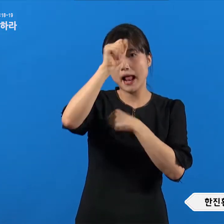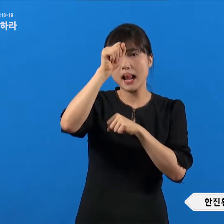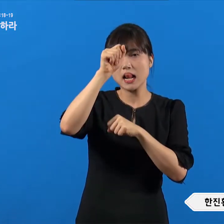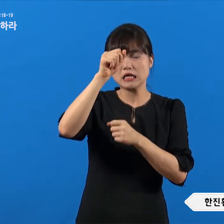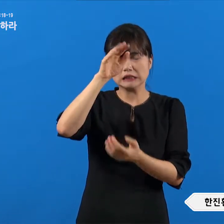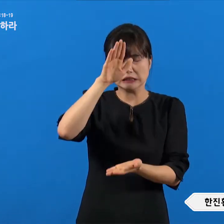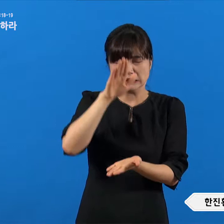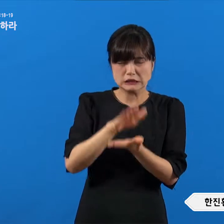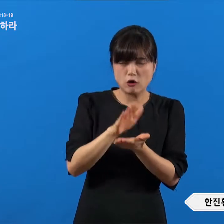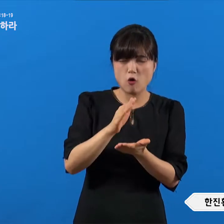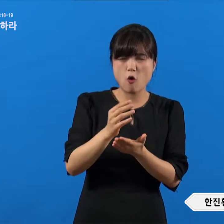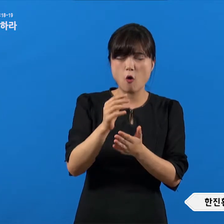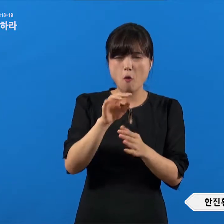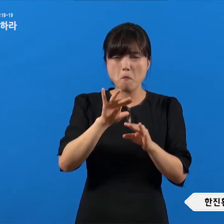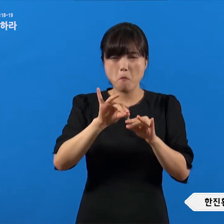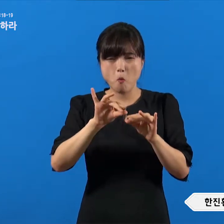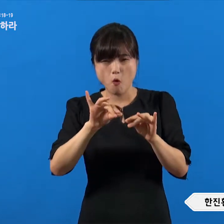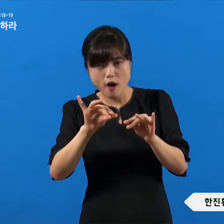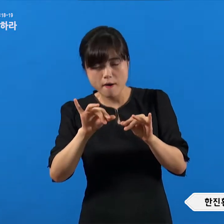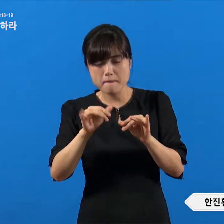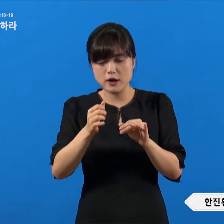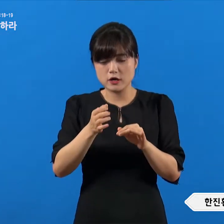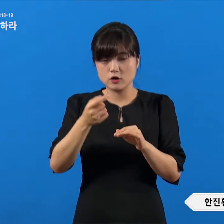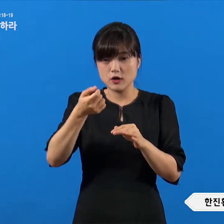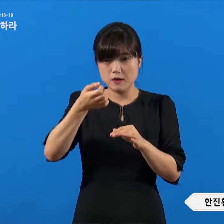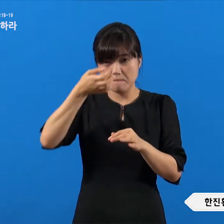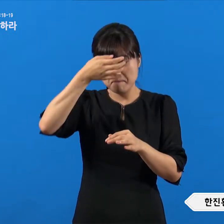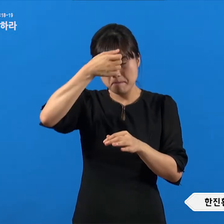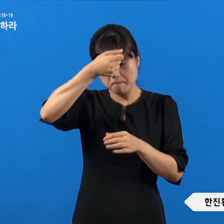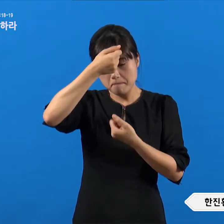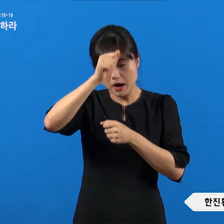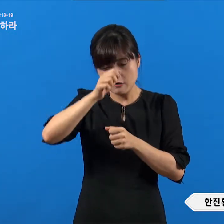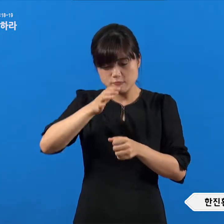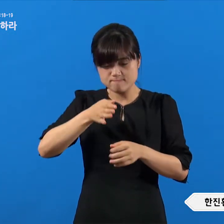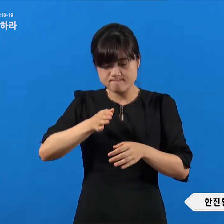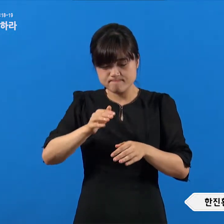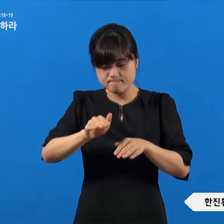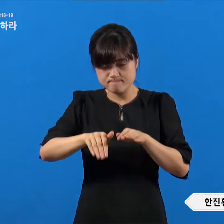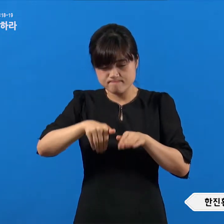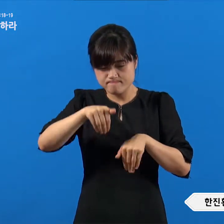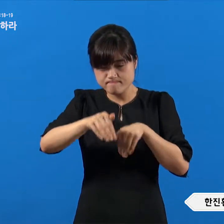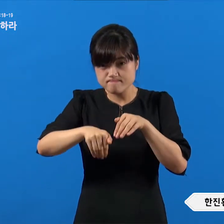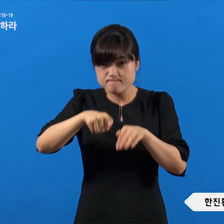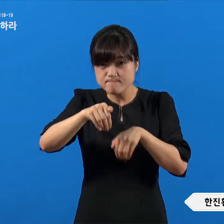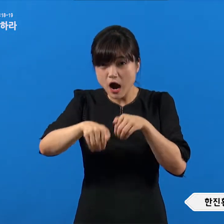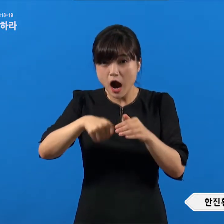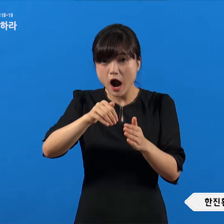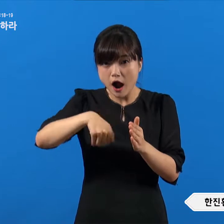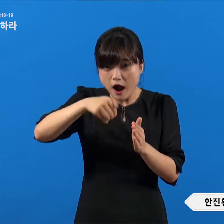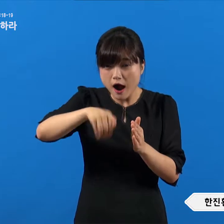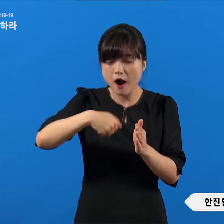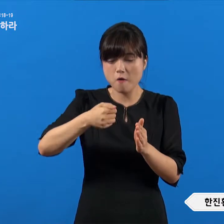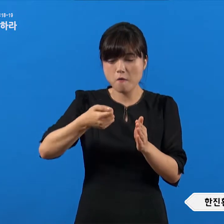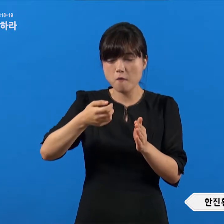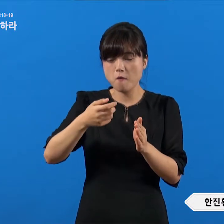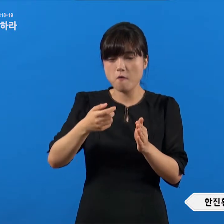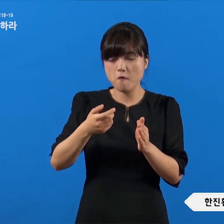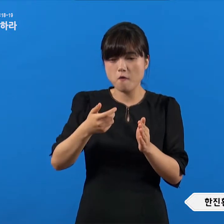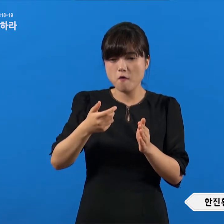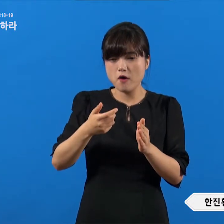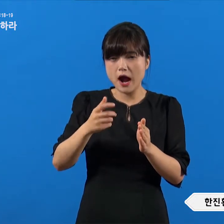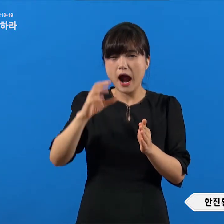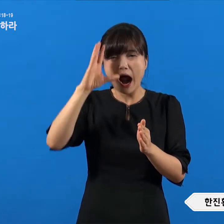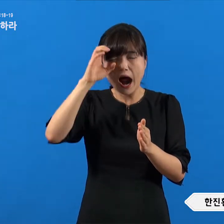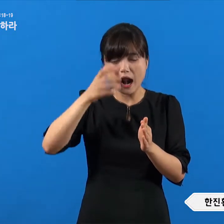뜨거운 모래밭 구멍을 뒷발로 파며 몇 개의 알을 낳아 다시 모래로 덮은 후 바다로 내려가다